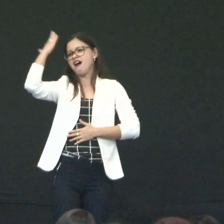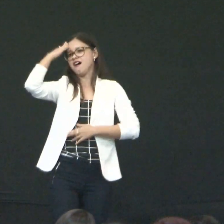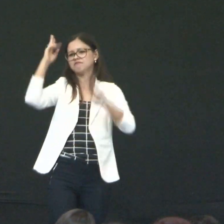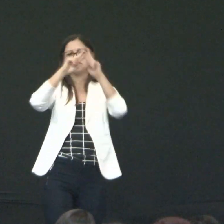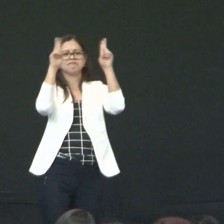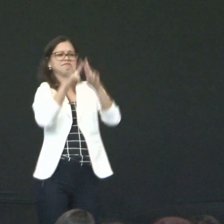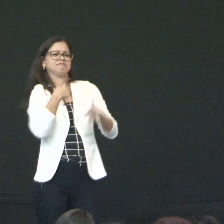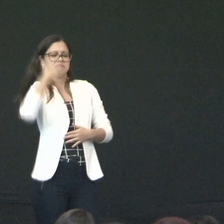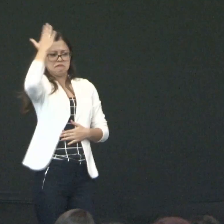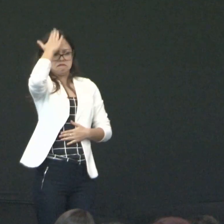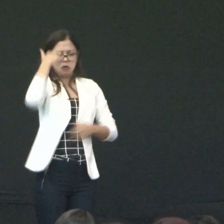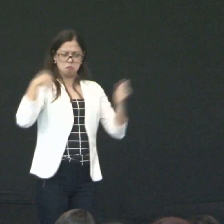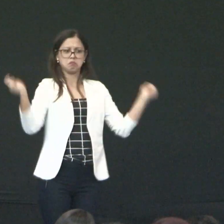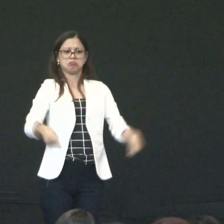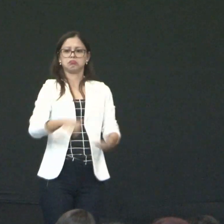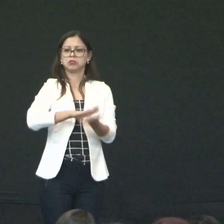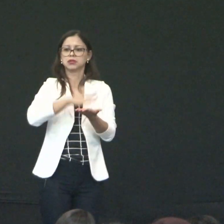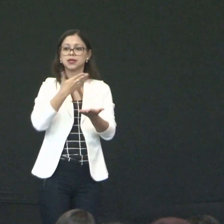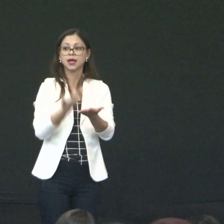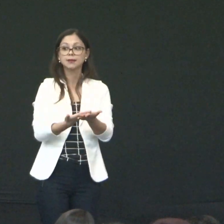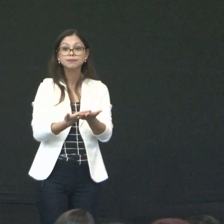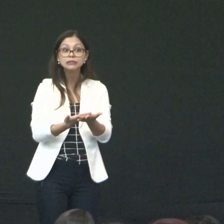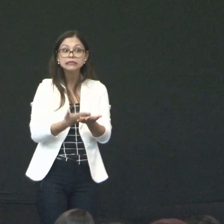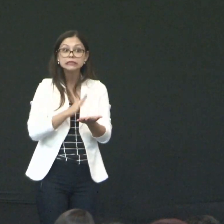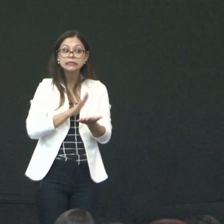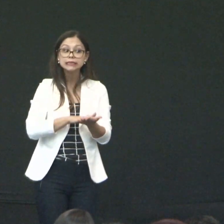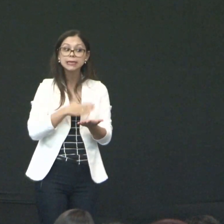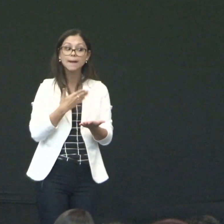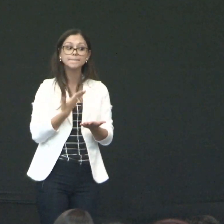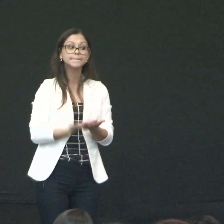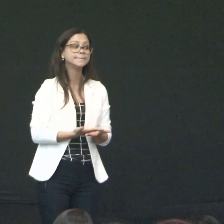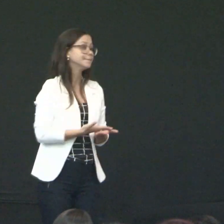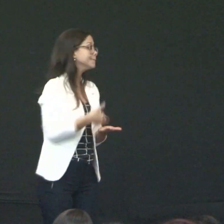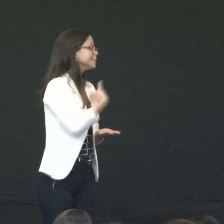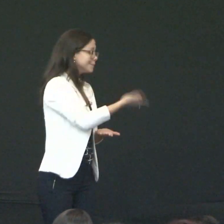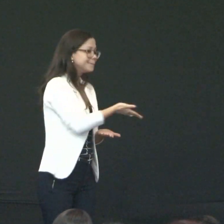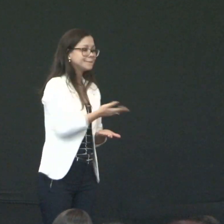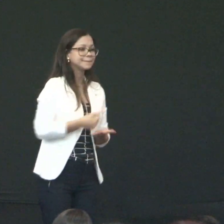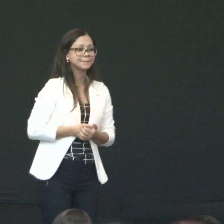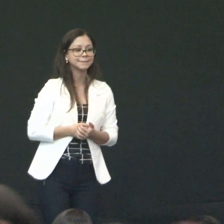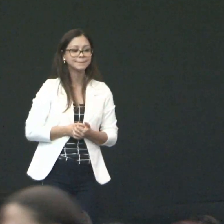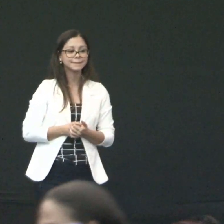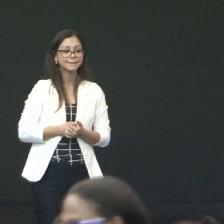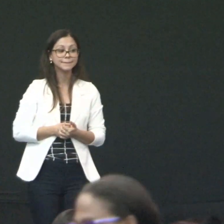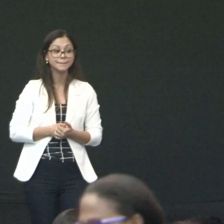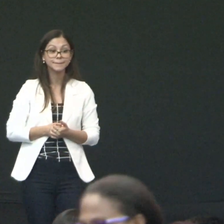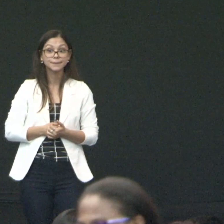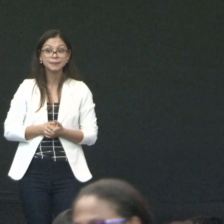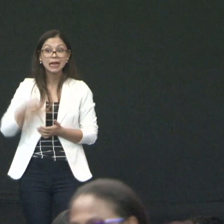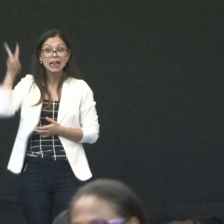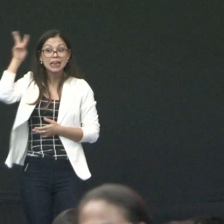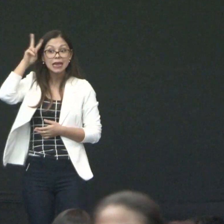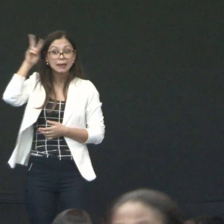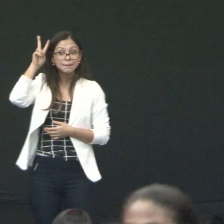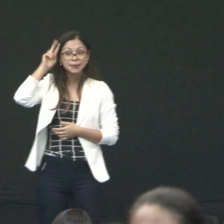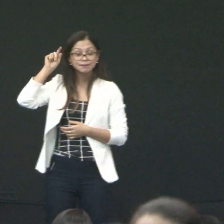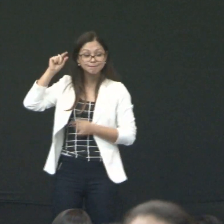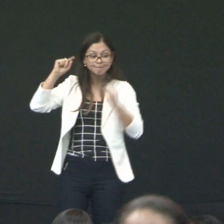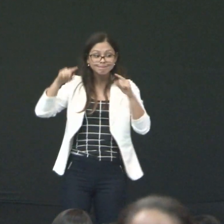Então, não dá pra gente dizer que só por saber língua de sinais internacional, essa pessoa pode ser um intérprete, porque